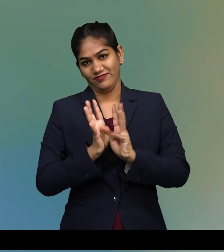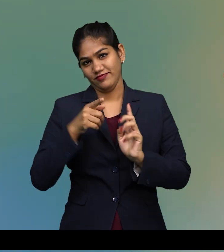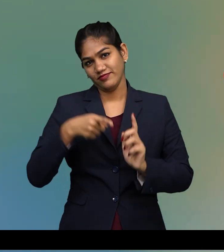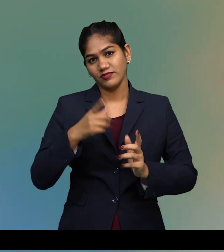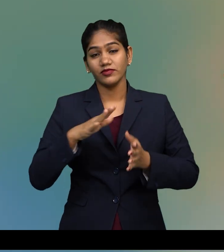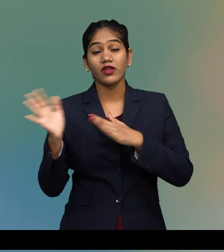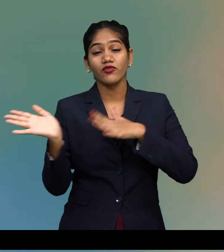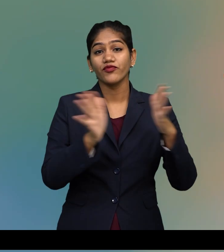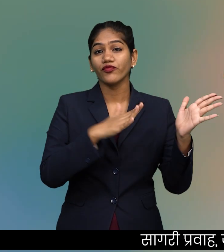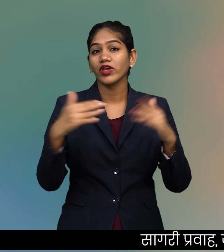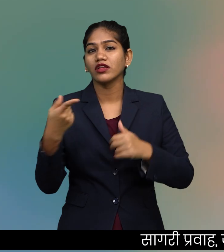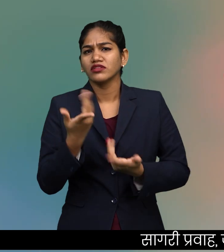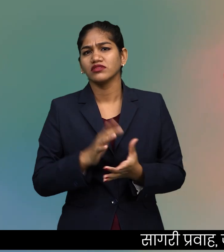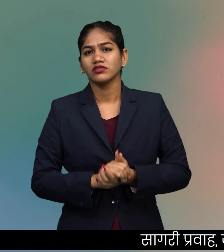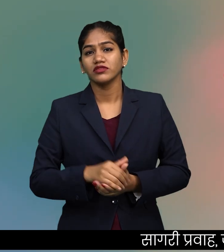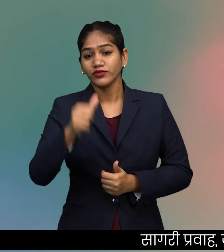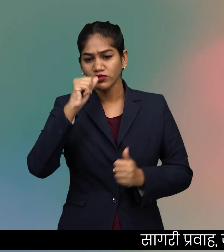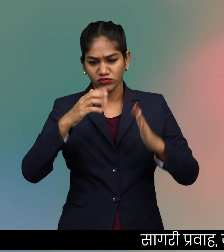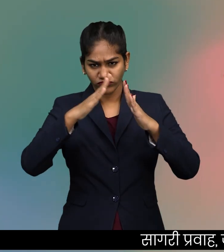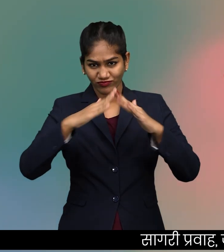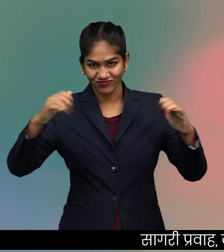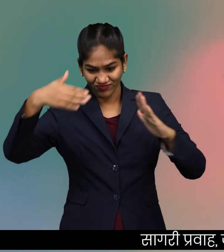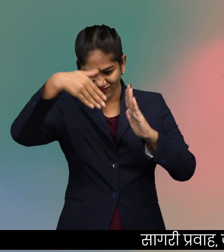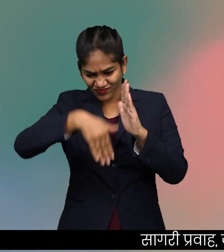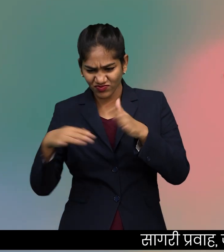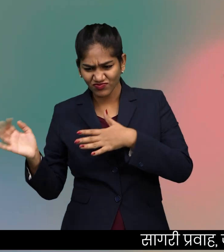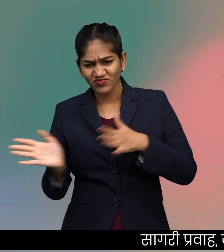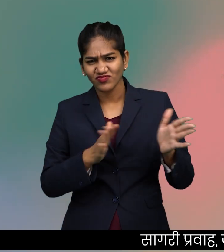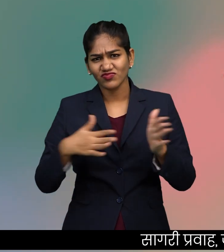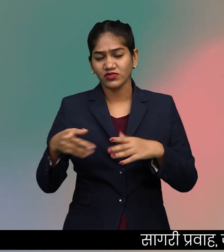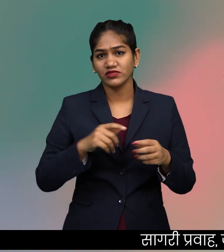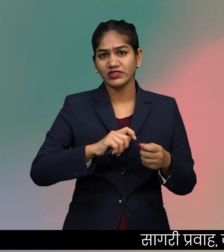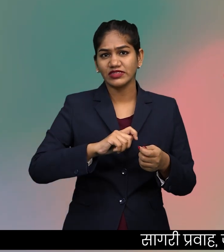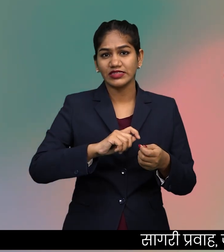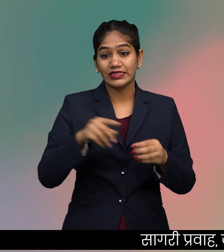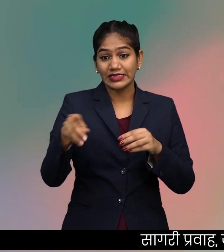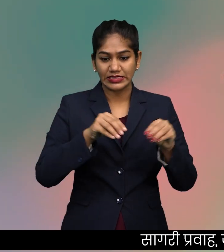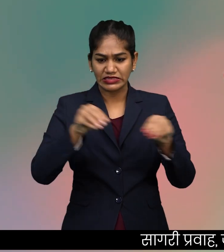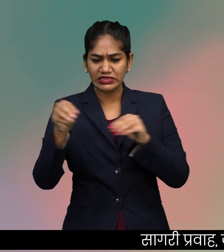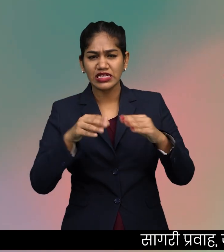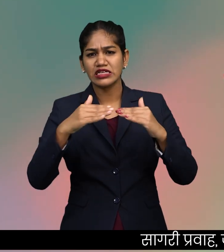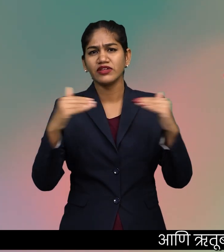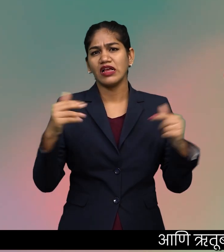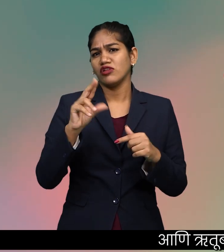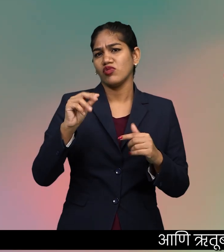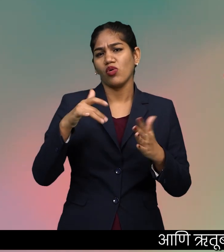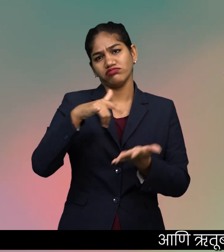वारे, सागरी प्रवाह, जमिनीचे असमान वितरण आणि